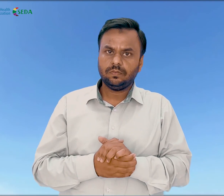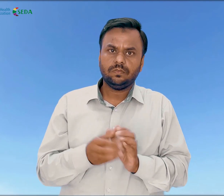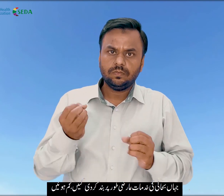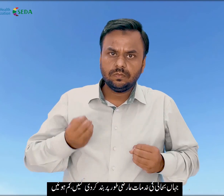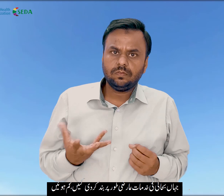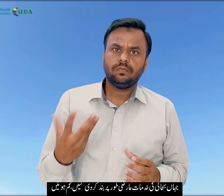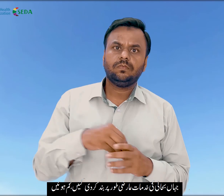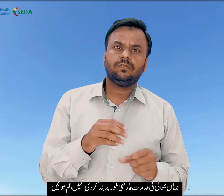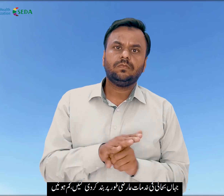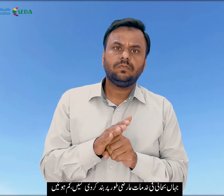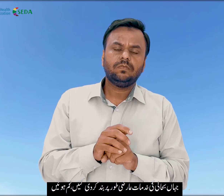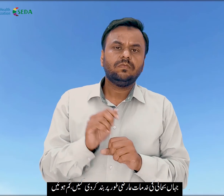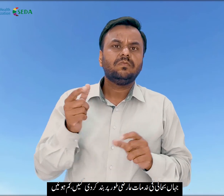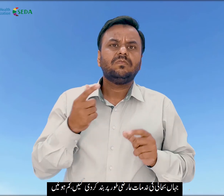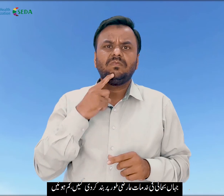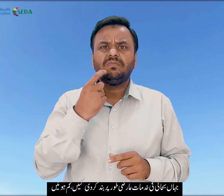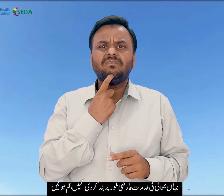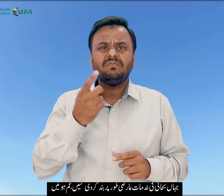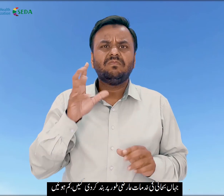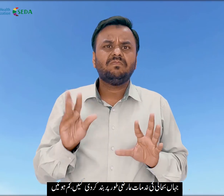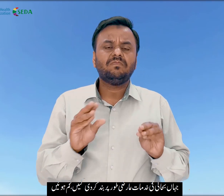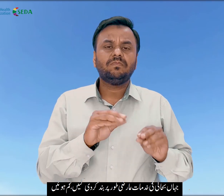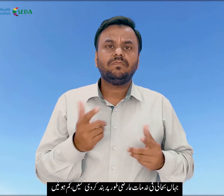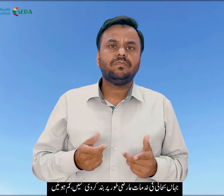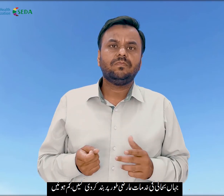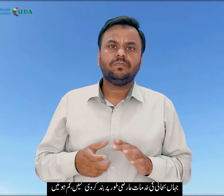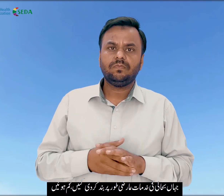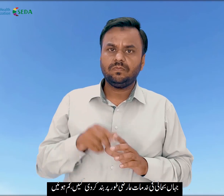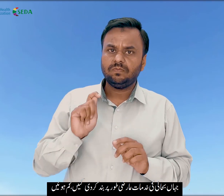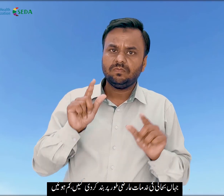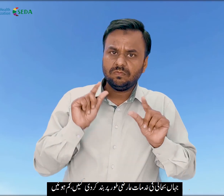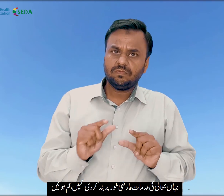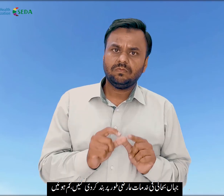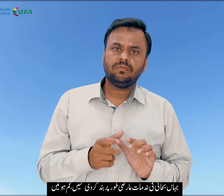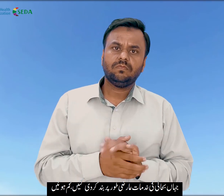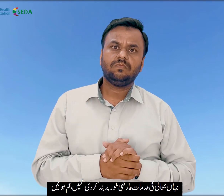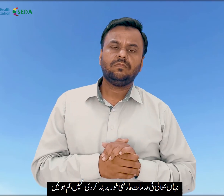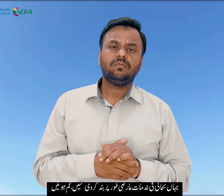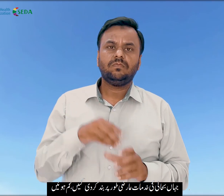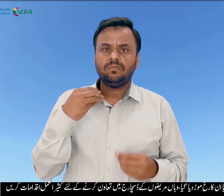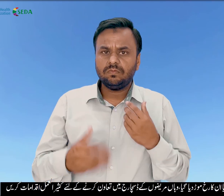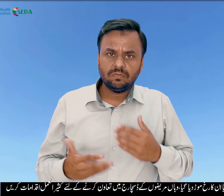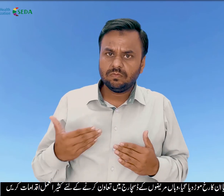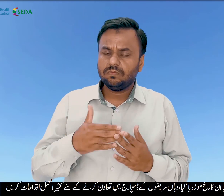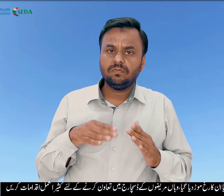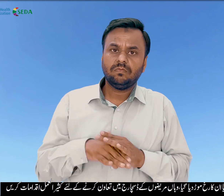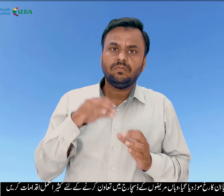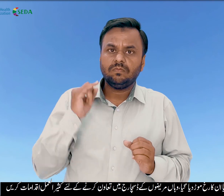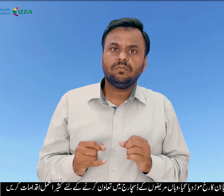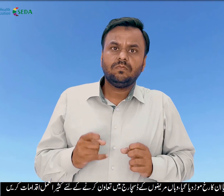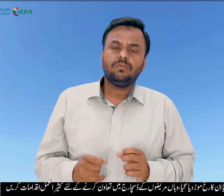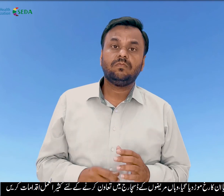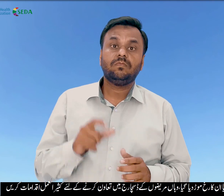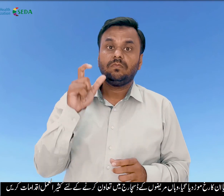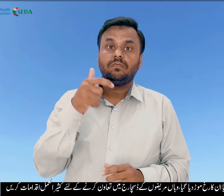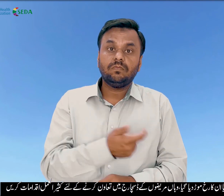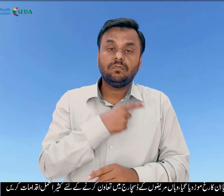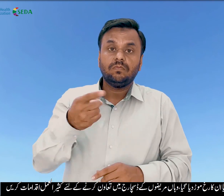جہاں بحالی کی خدمات عارضی طور پر بند کر دی گئیں، کم ہوئیں یا ان کا رخ موڑ دیا گیا، وہاں مریضوں